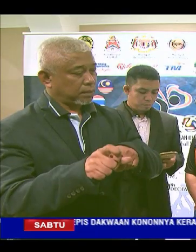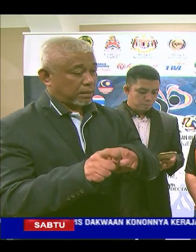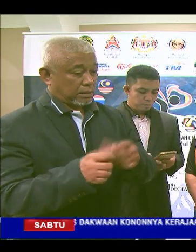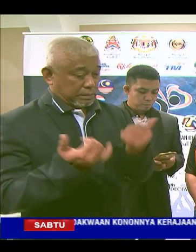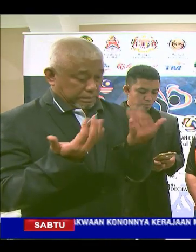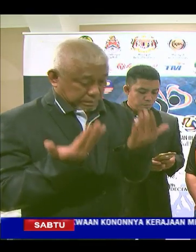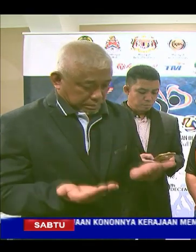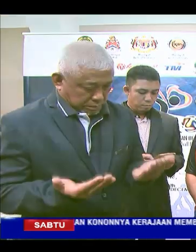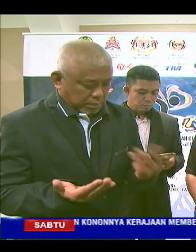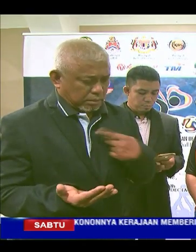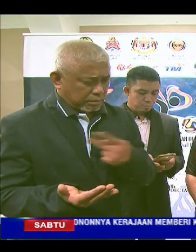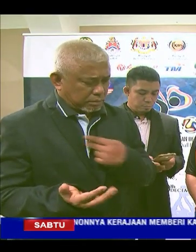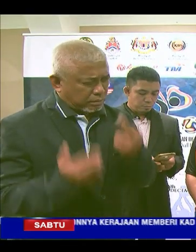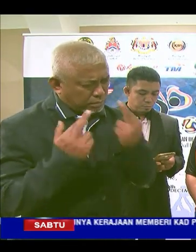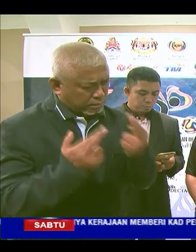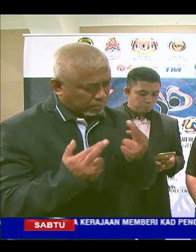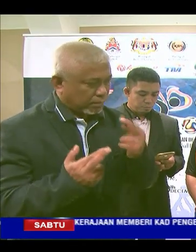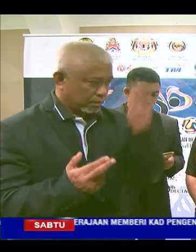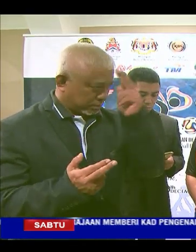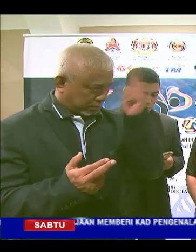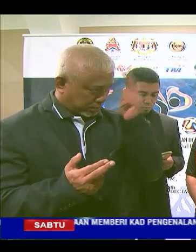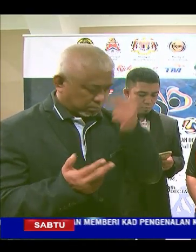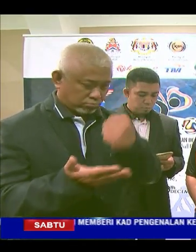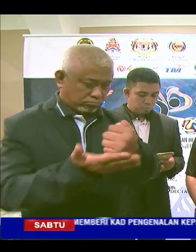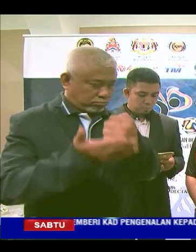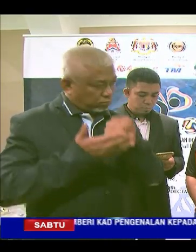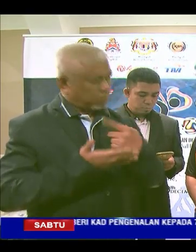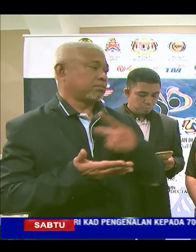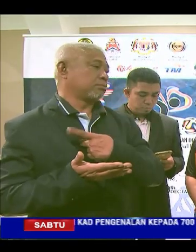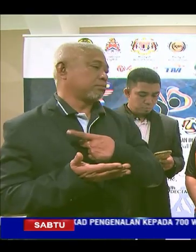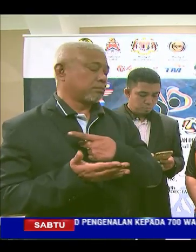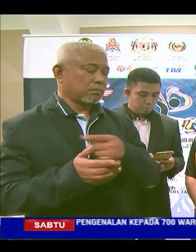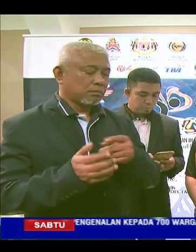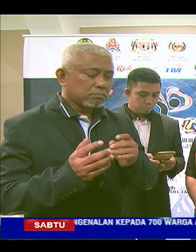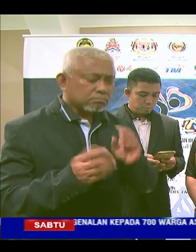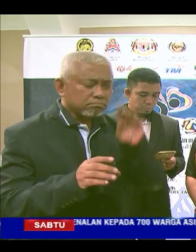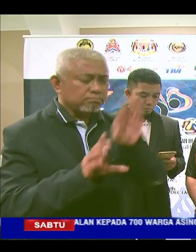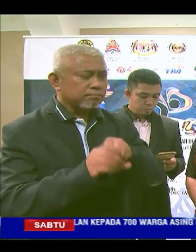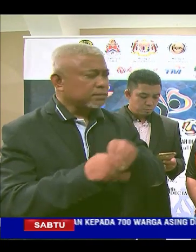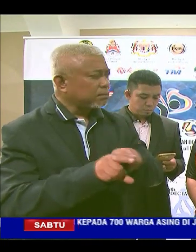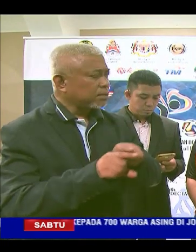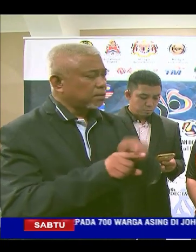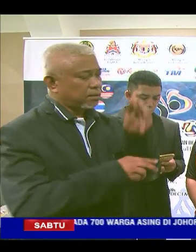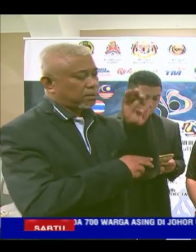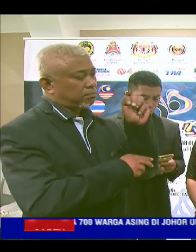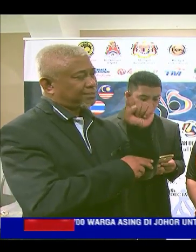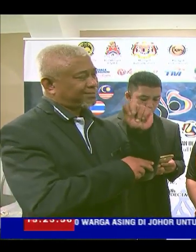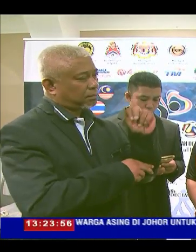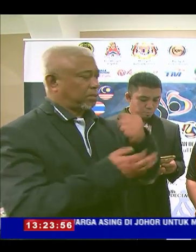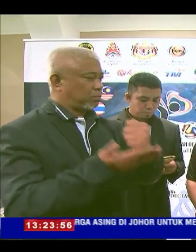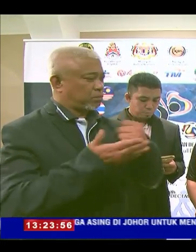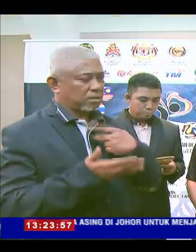ini buat masa ini kita berharap pihak kerajaan dapat membantu kami untuk menyertai